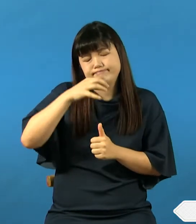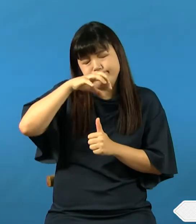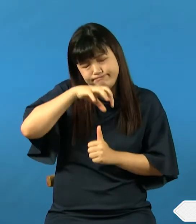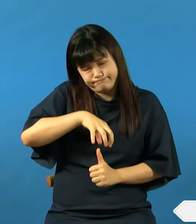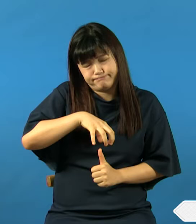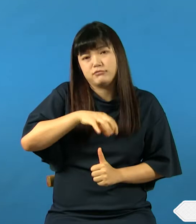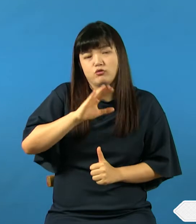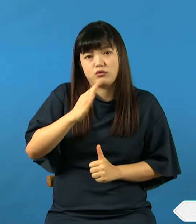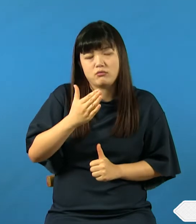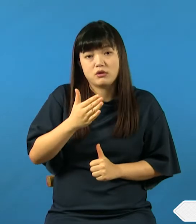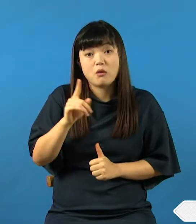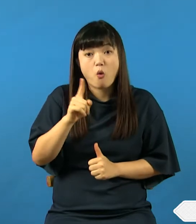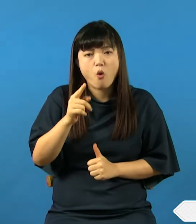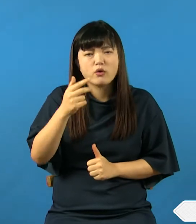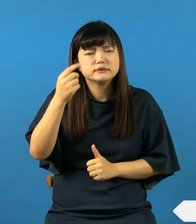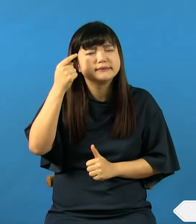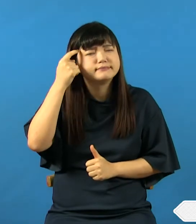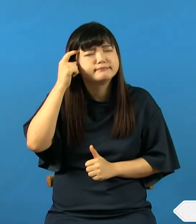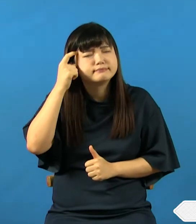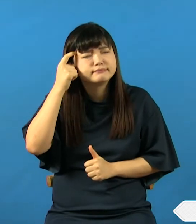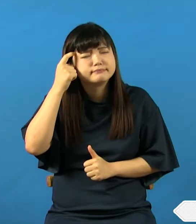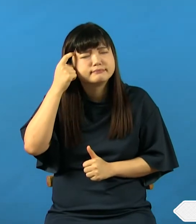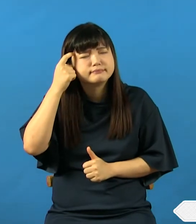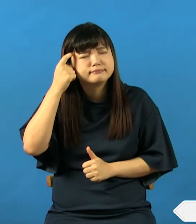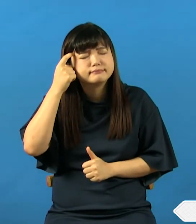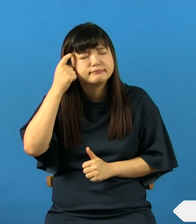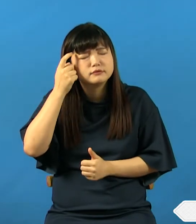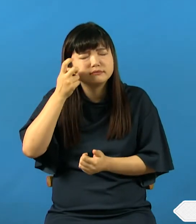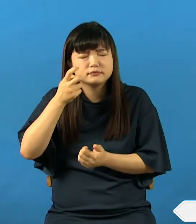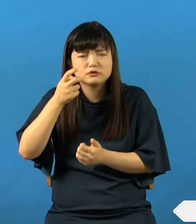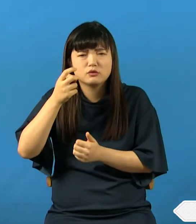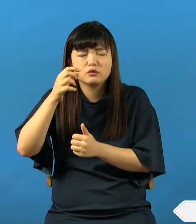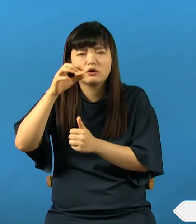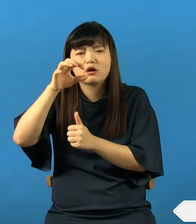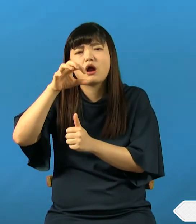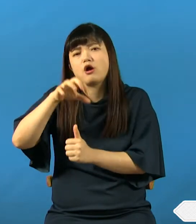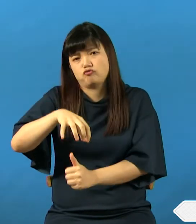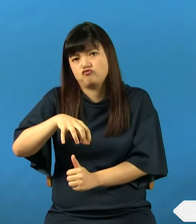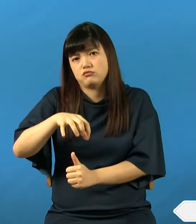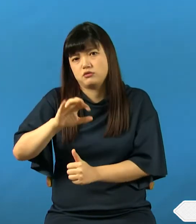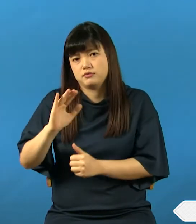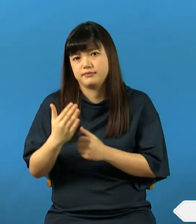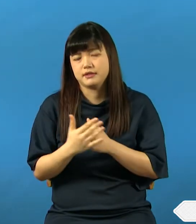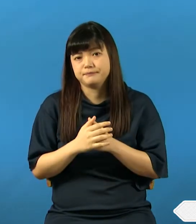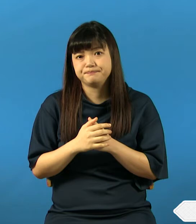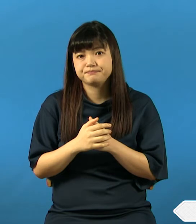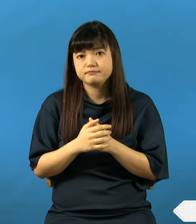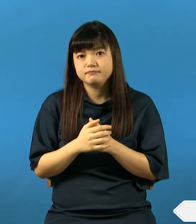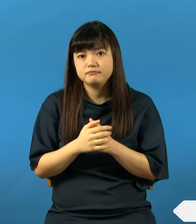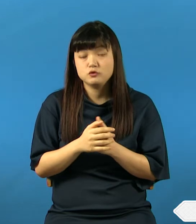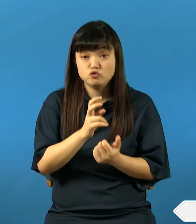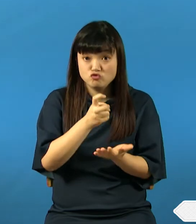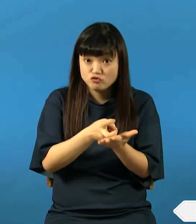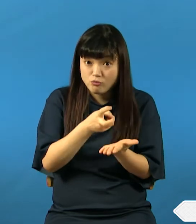것입니다. 또 한 가지는 정서적인 의미에서 율법은 우리를 절망과 저주 아래